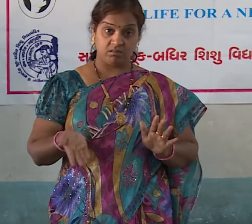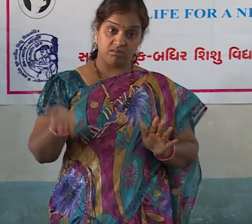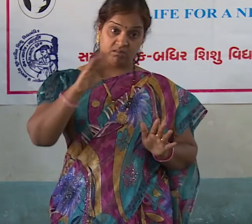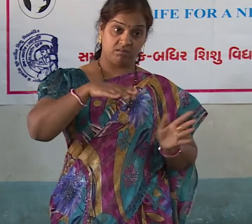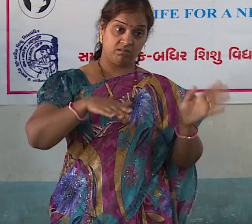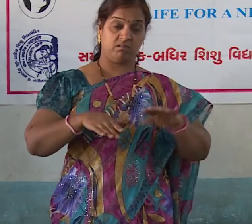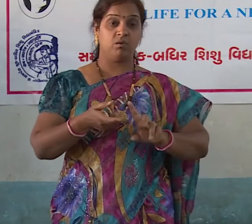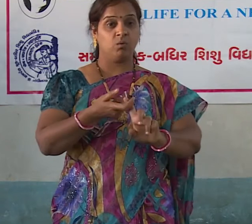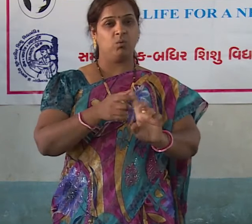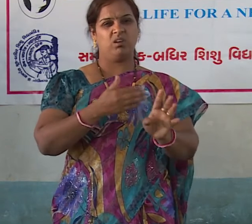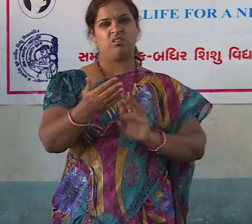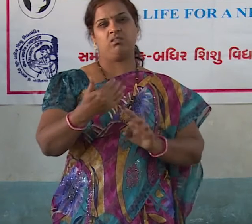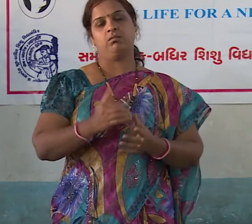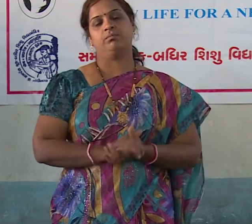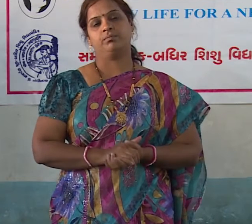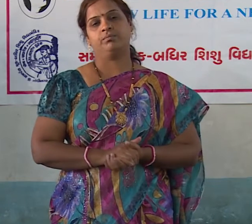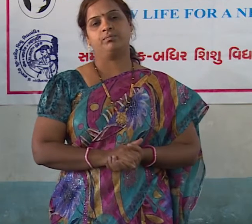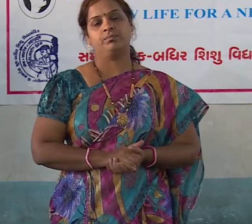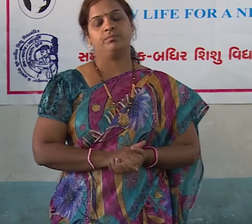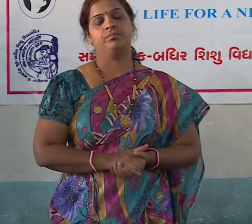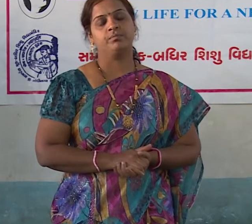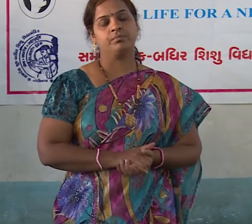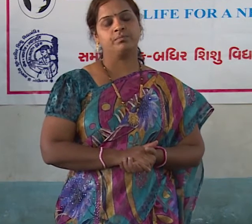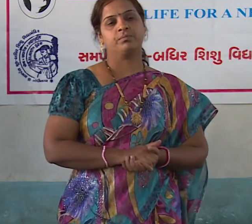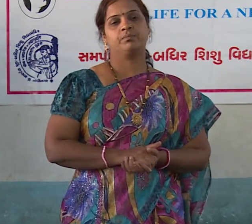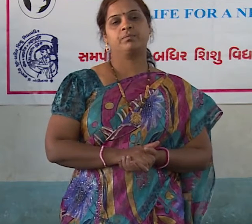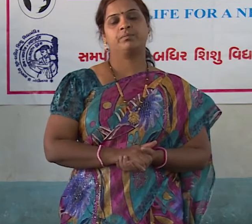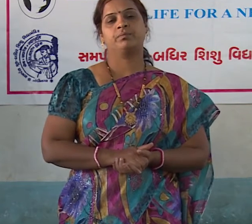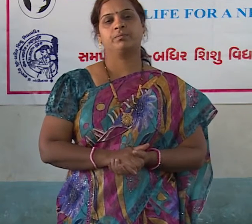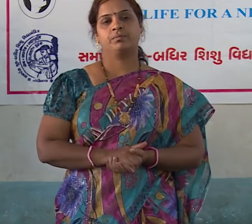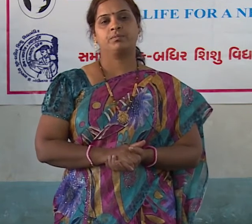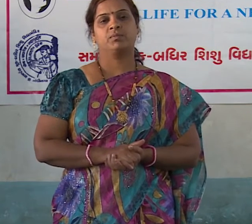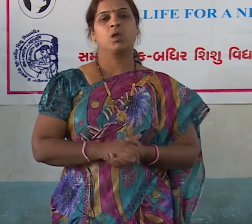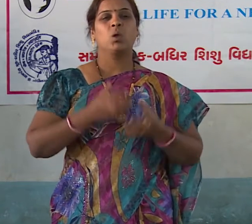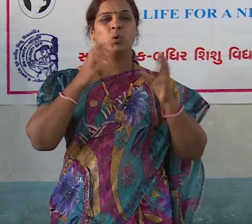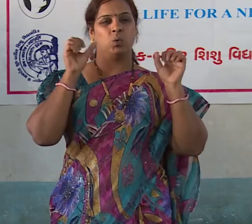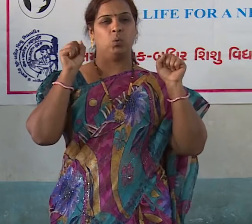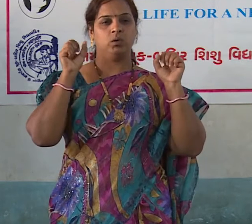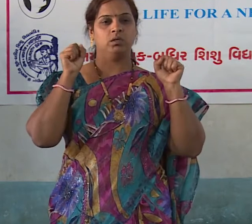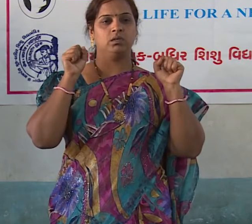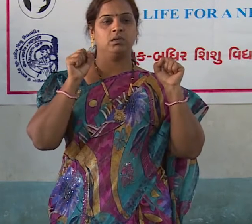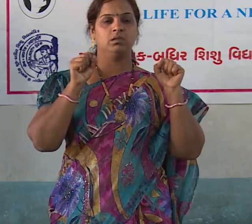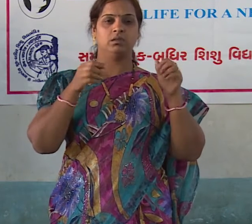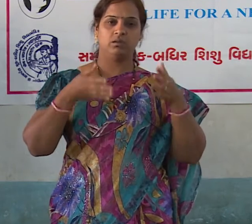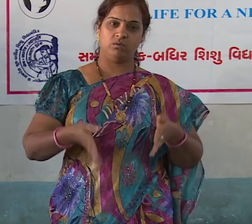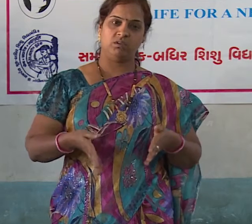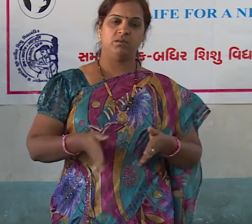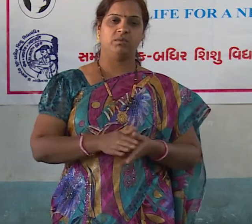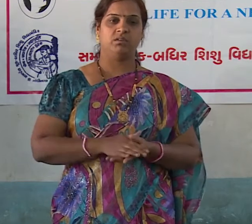जैसे नाव पानी में रहती है, पानी नाव में नहीं, इसी प्रकार योगी दुनिया में रहता है, दुनिया योगी में